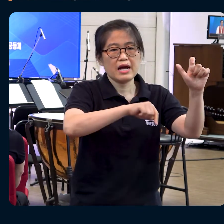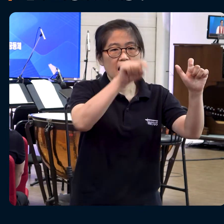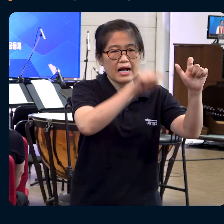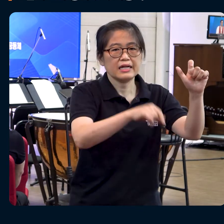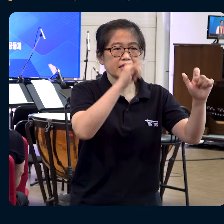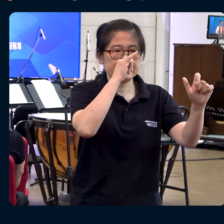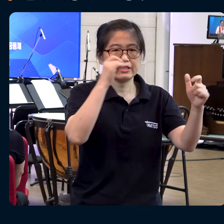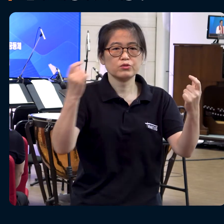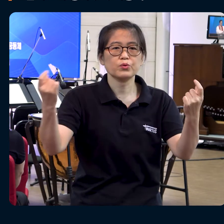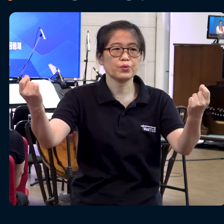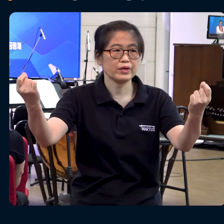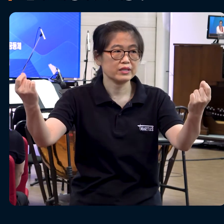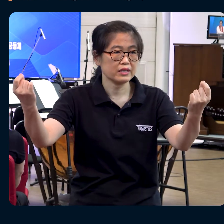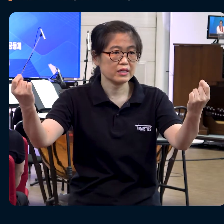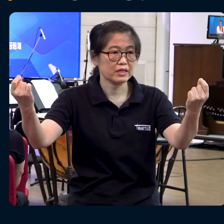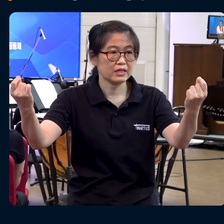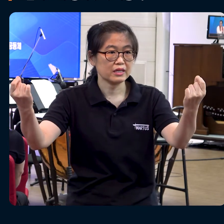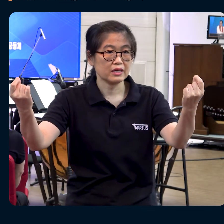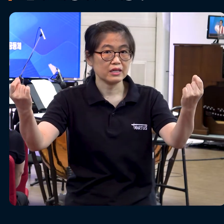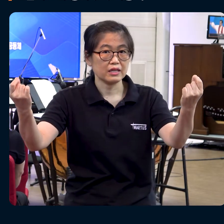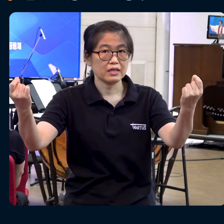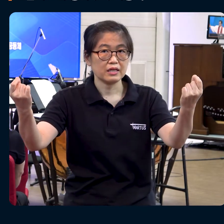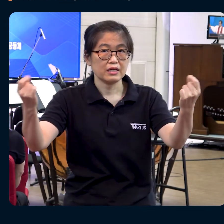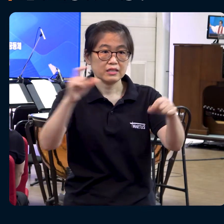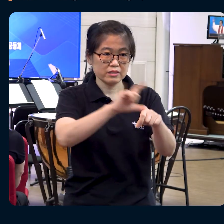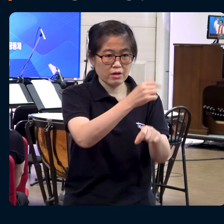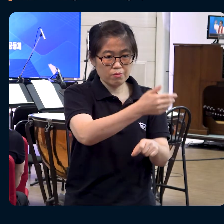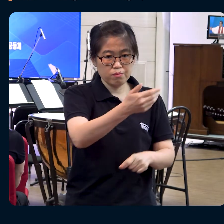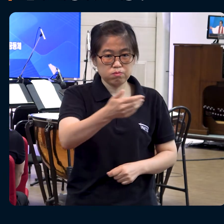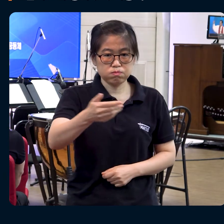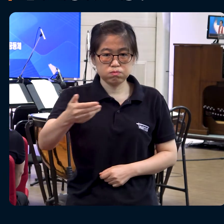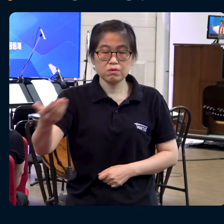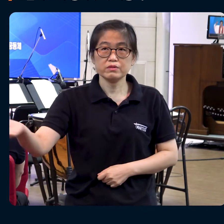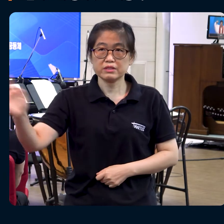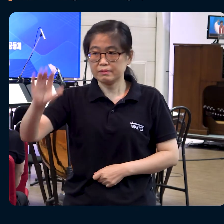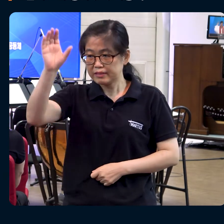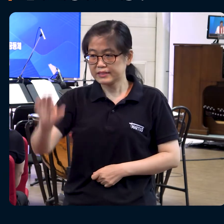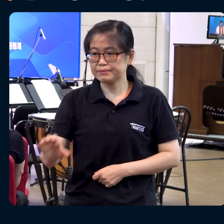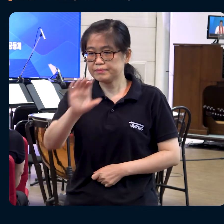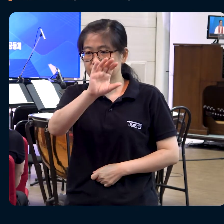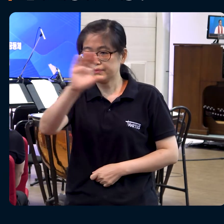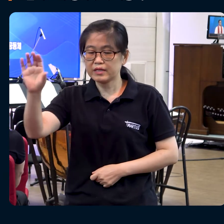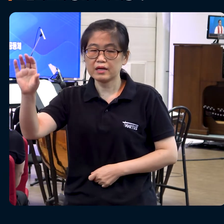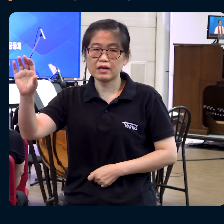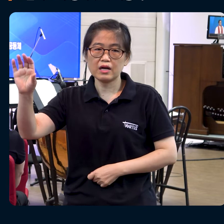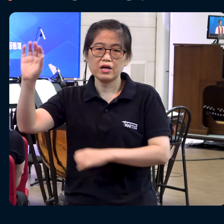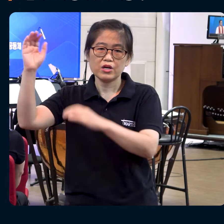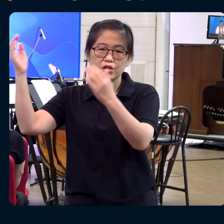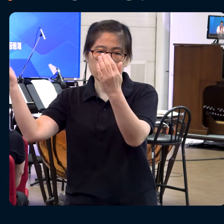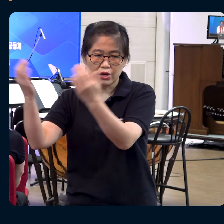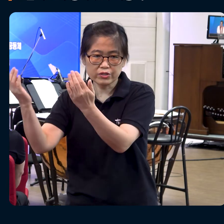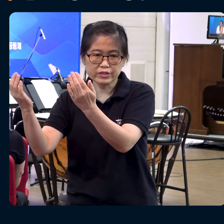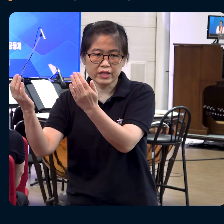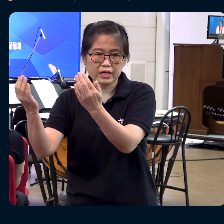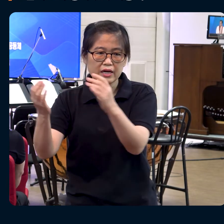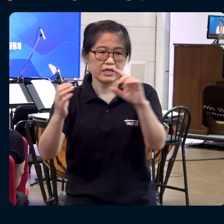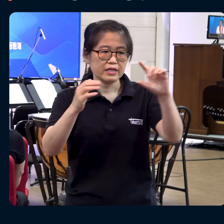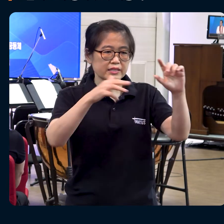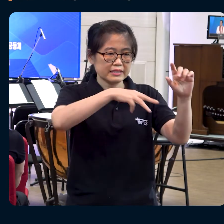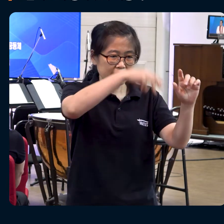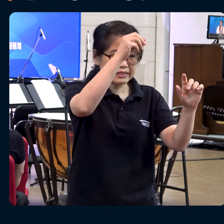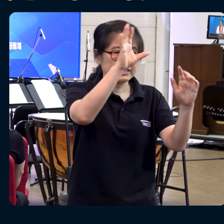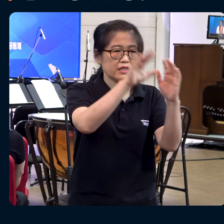말이에요. 이게 성경 말씀이에요. 여러분, 수천 년 전에 쓰여졌지만 수천 년 뒤에 있을 십자가의 역사가 이미 다 들어가